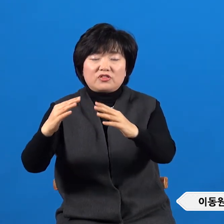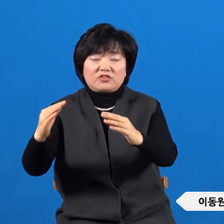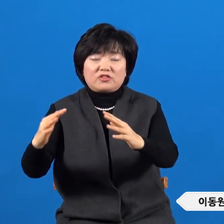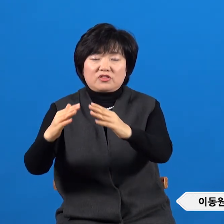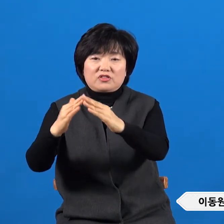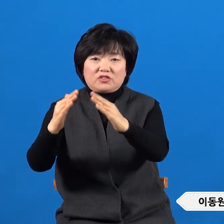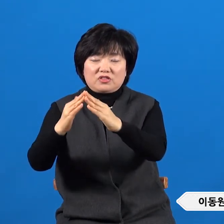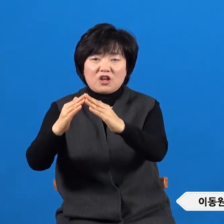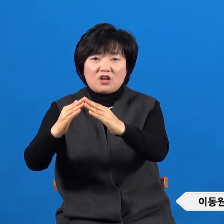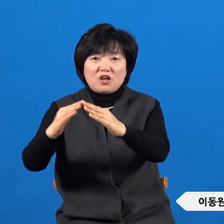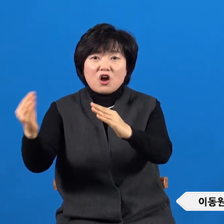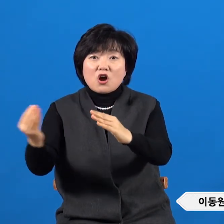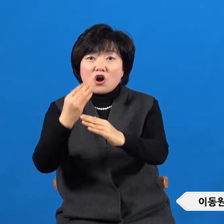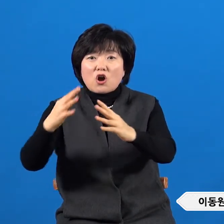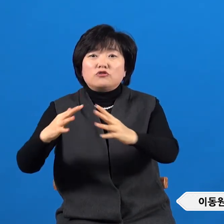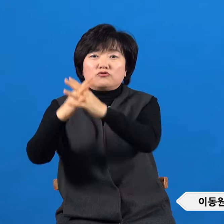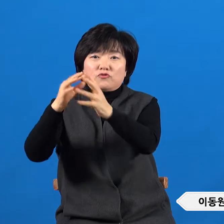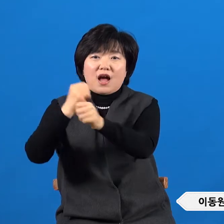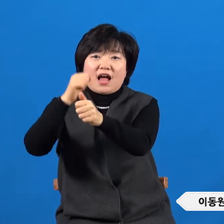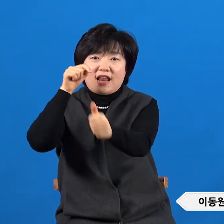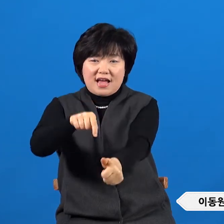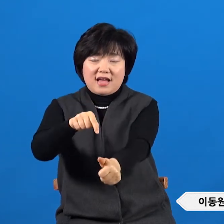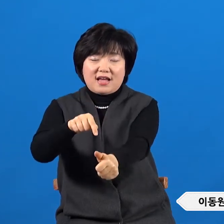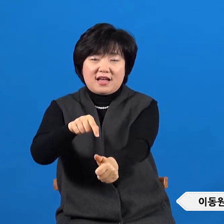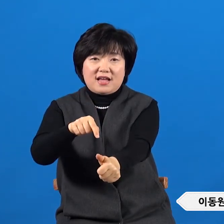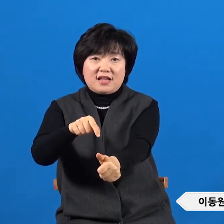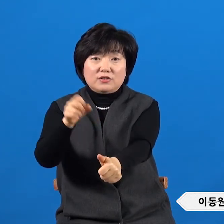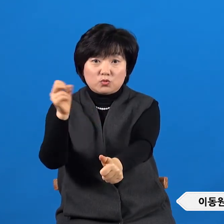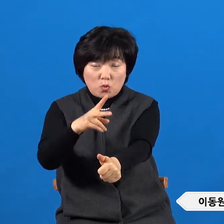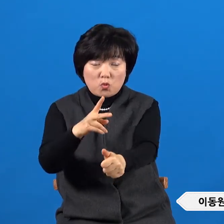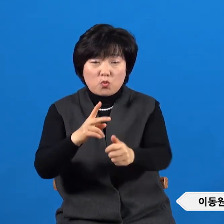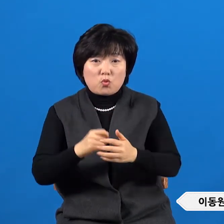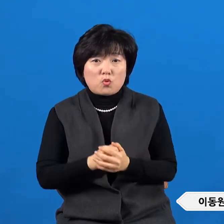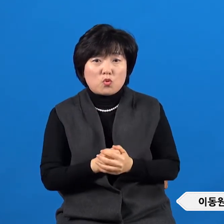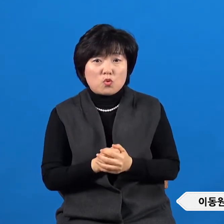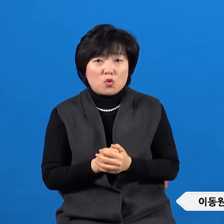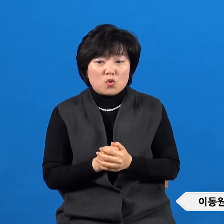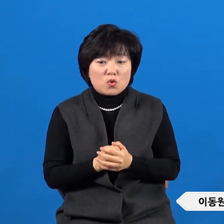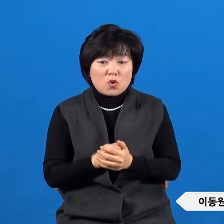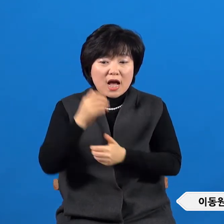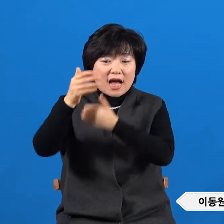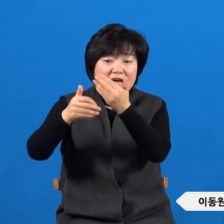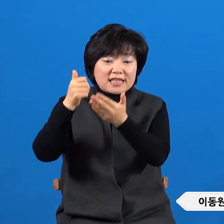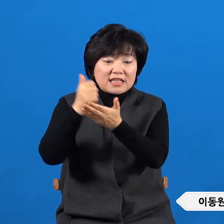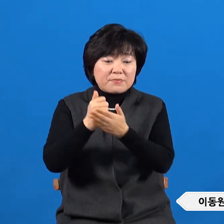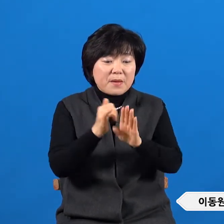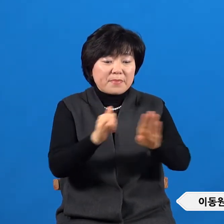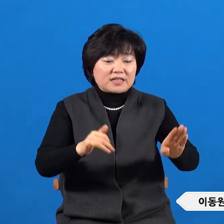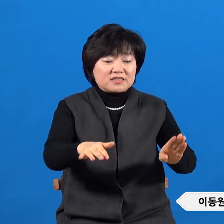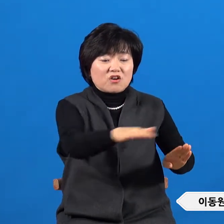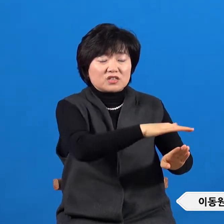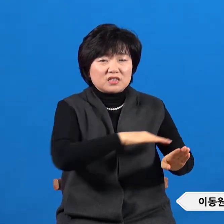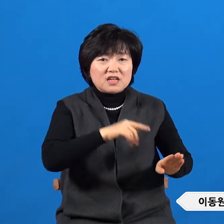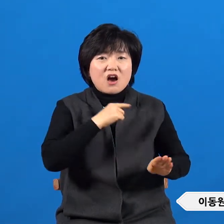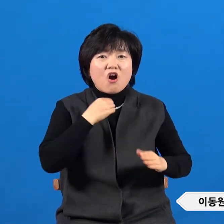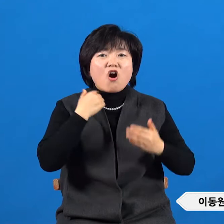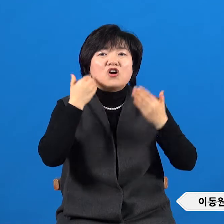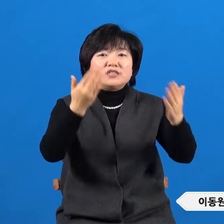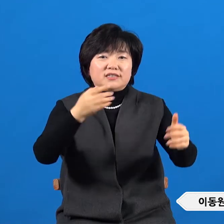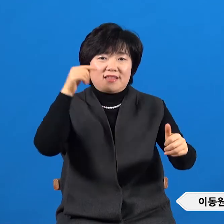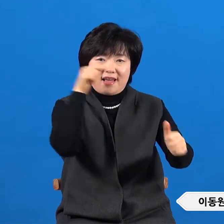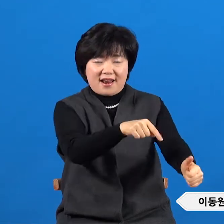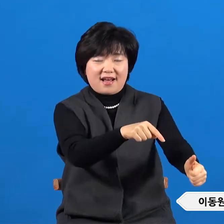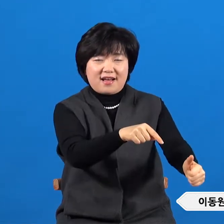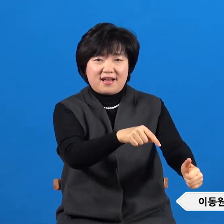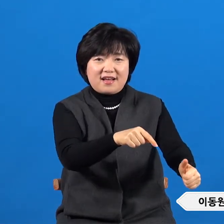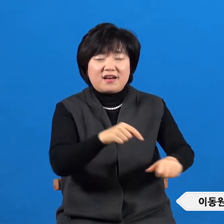끝나지 않았습니다. 더 나아가 성전을 건축하는 이 일에 대해서 하나님의 백성들이